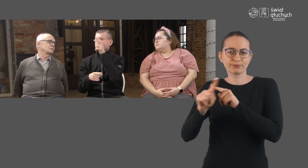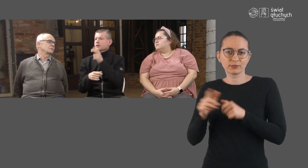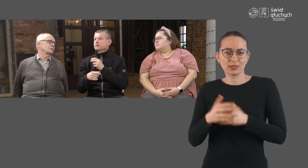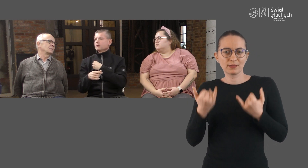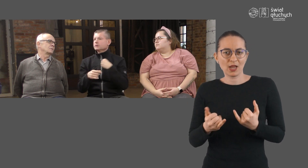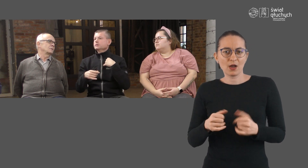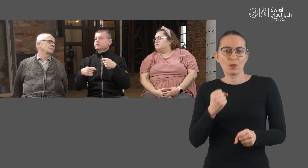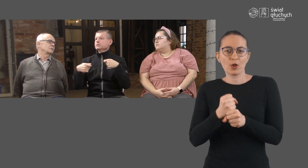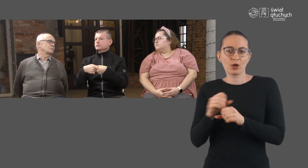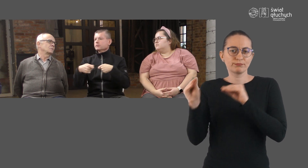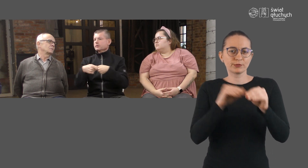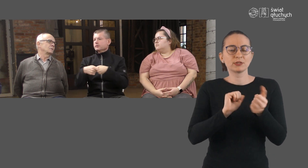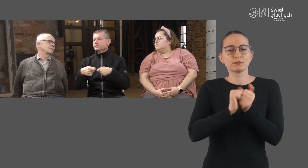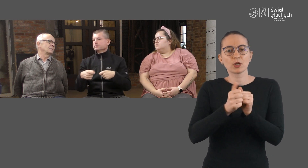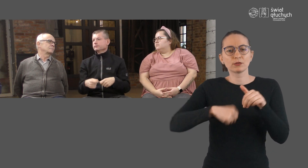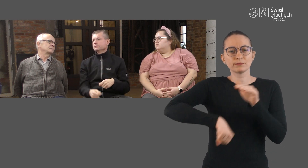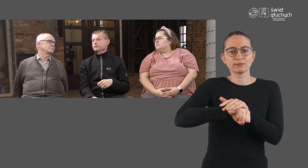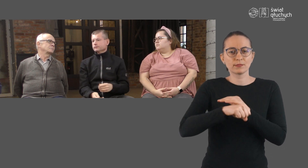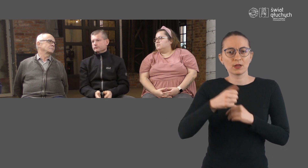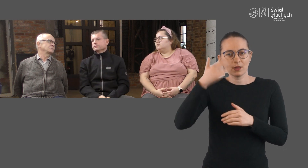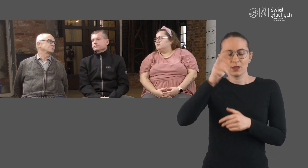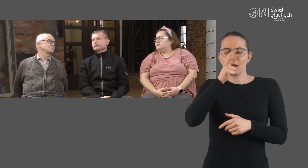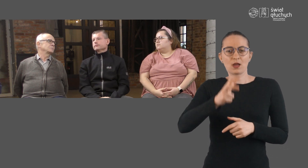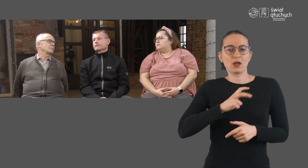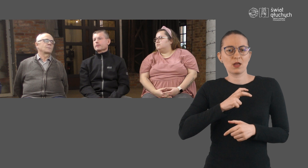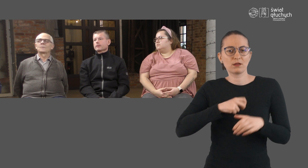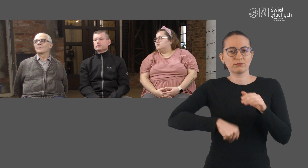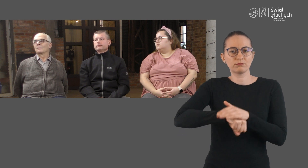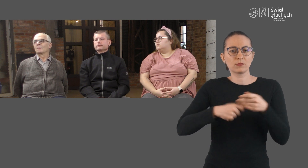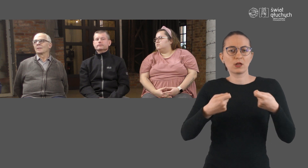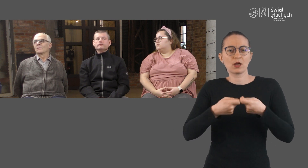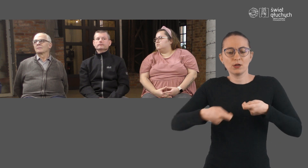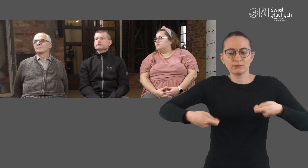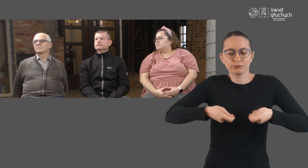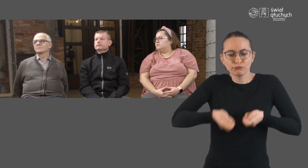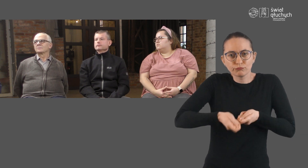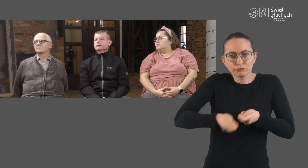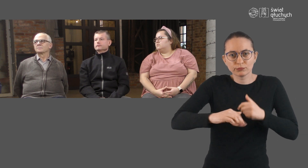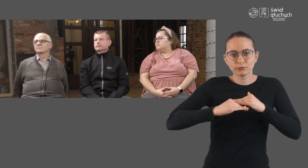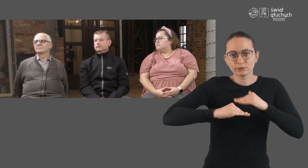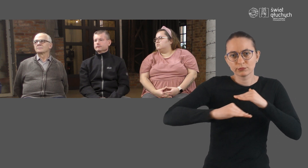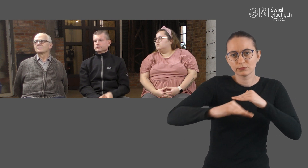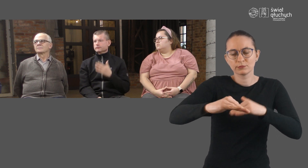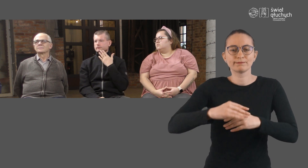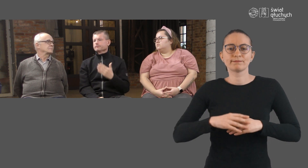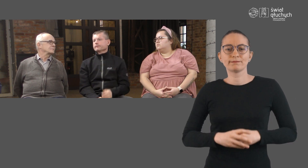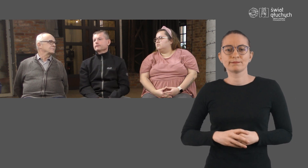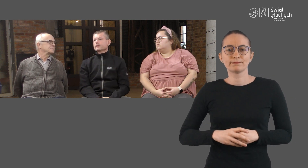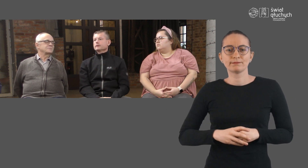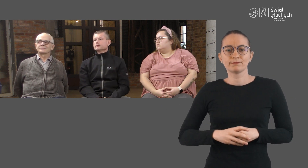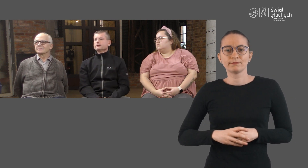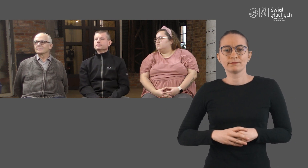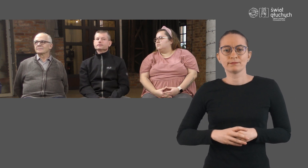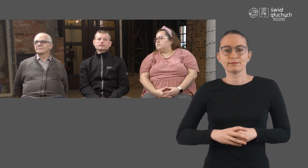I teraz zajmuję się sportem. Jestem w crawling, w takiej dyscyplinie sportowej i jestem w